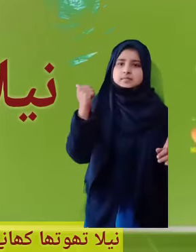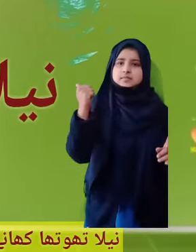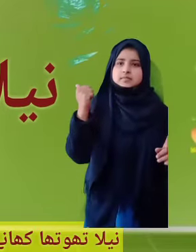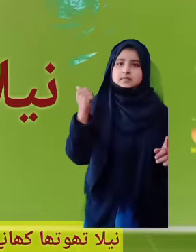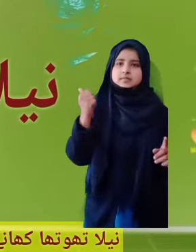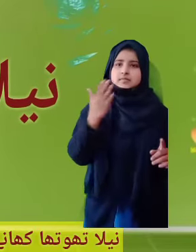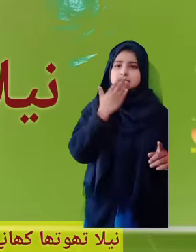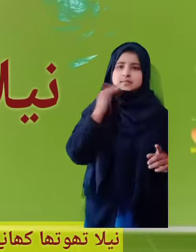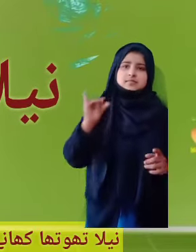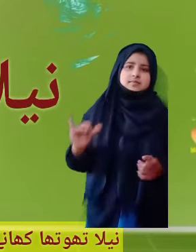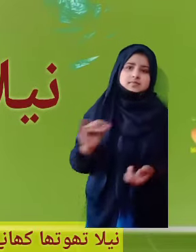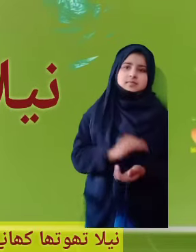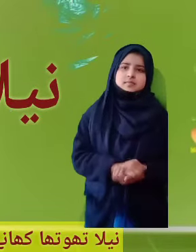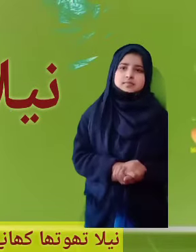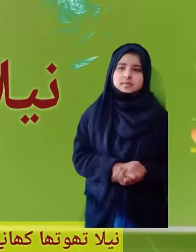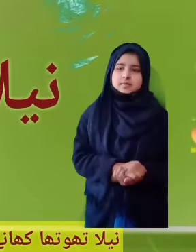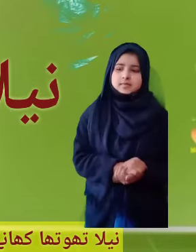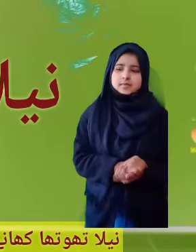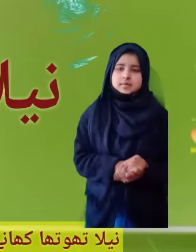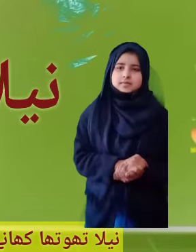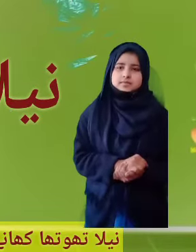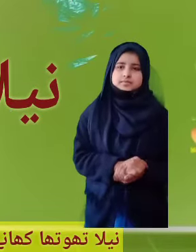मौत हो जाती है।